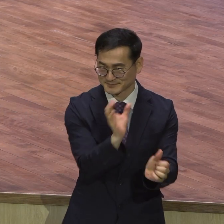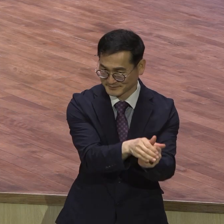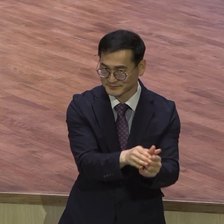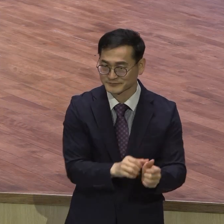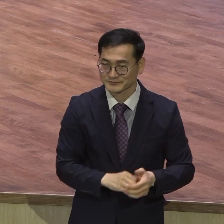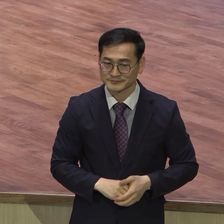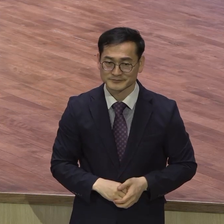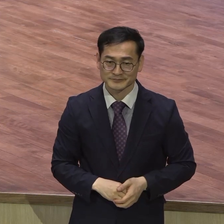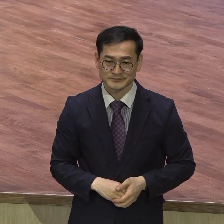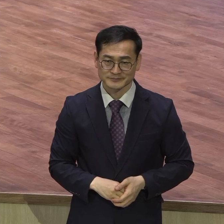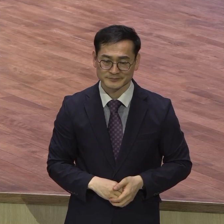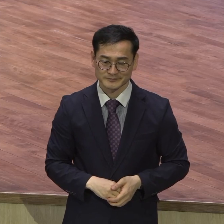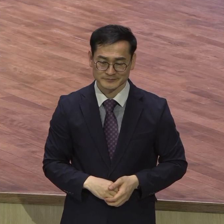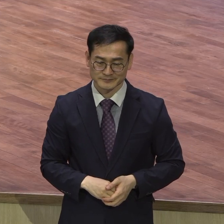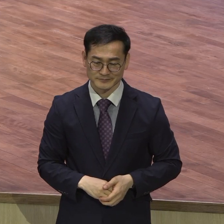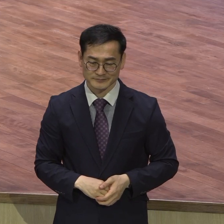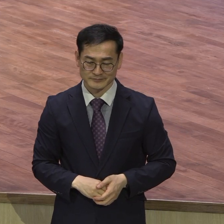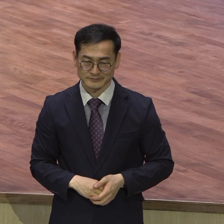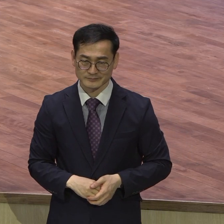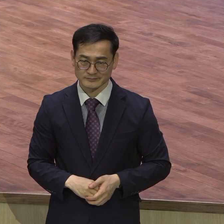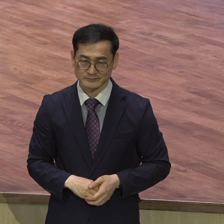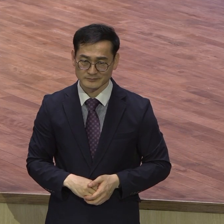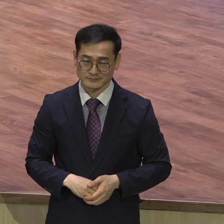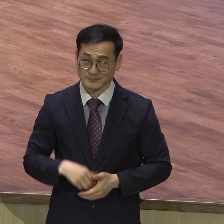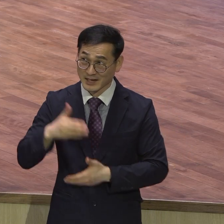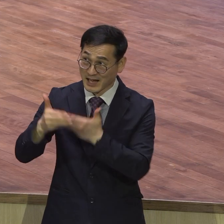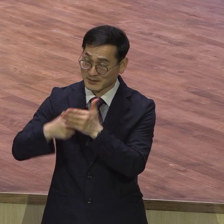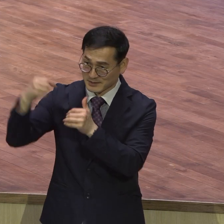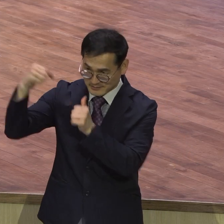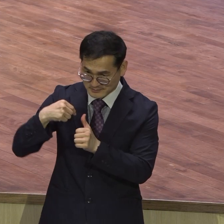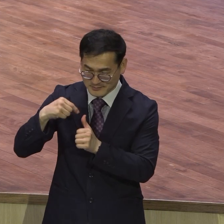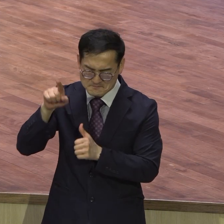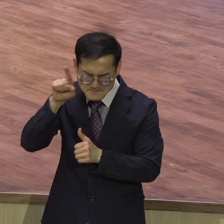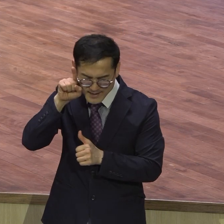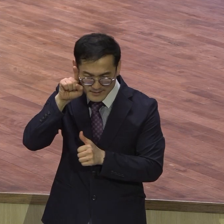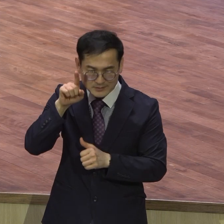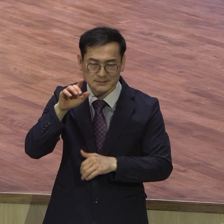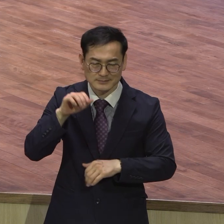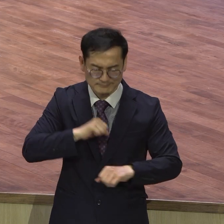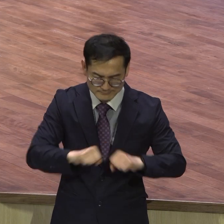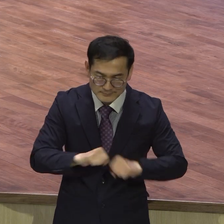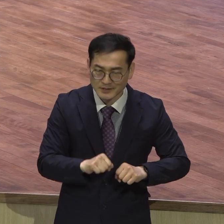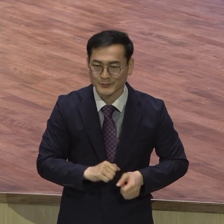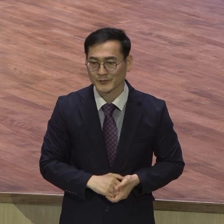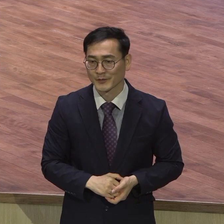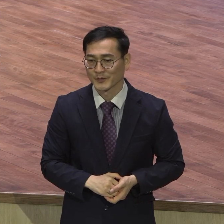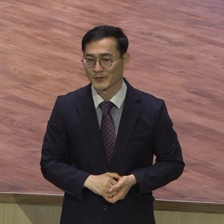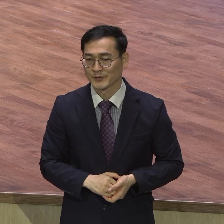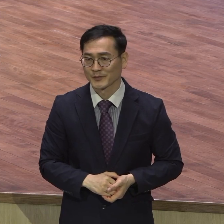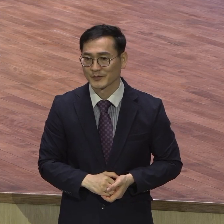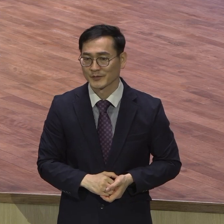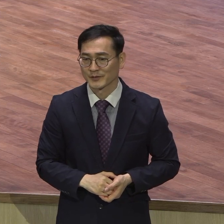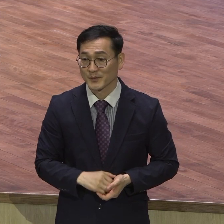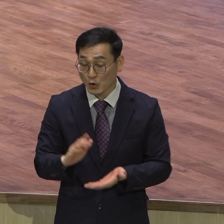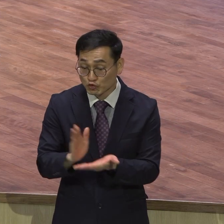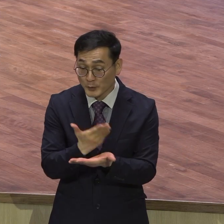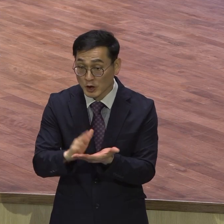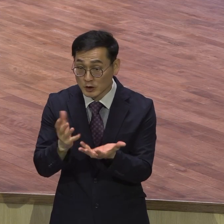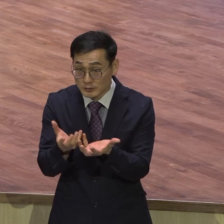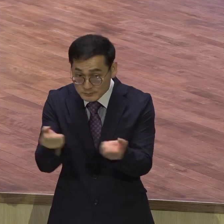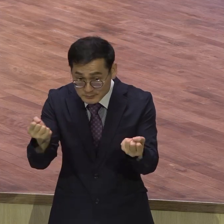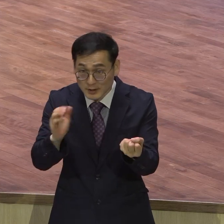철저하게 하나님의 명령을 그대로 지켜서 행했다. 구별된 인생의 특징이